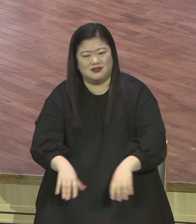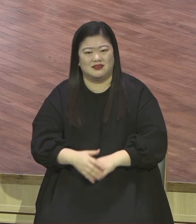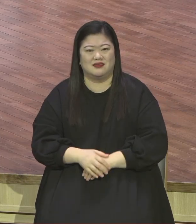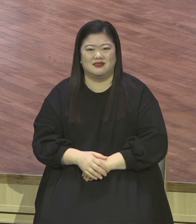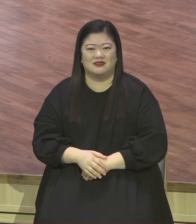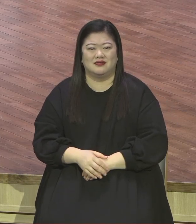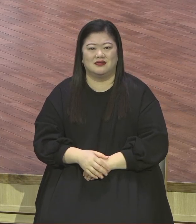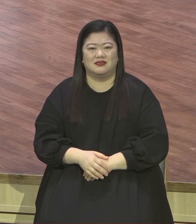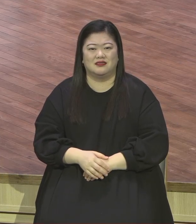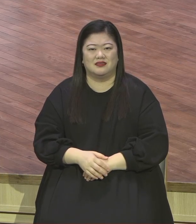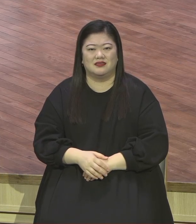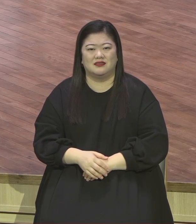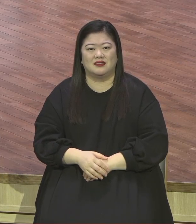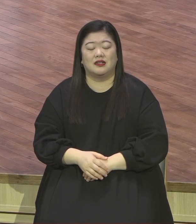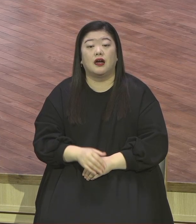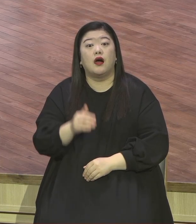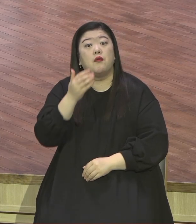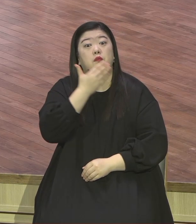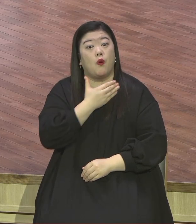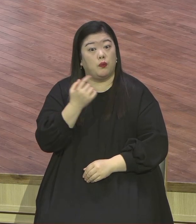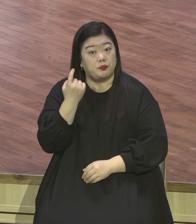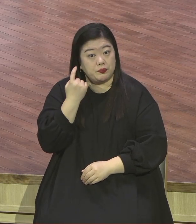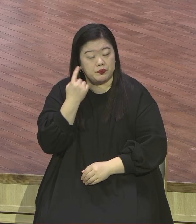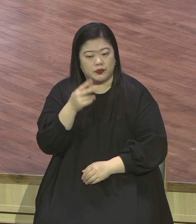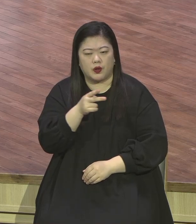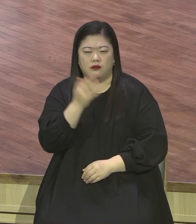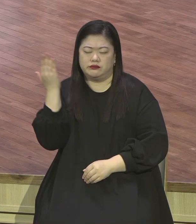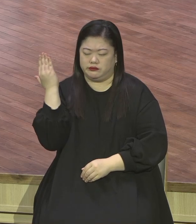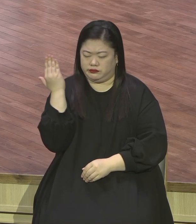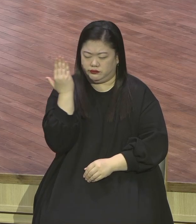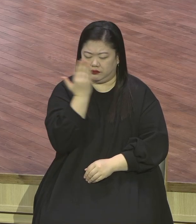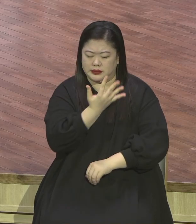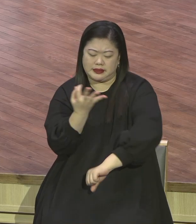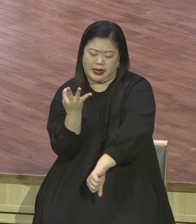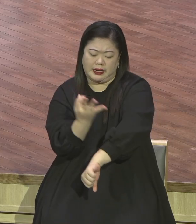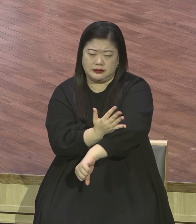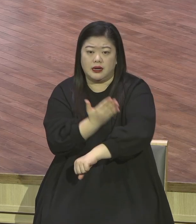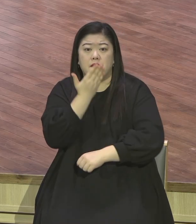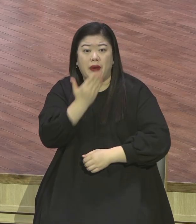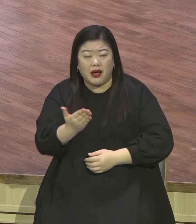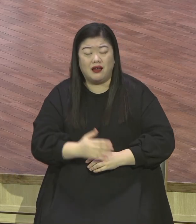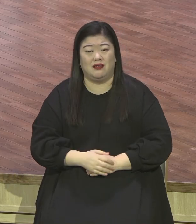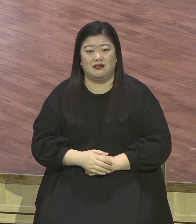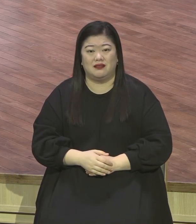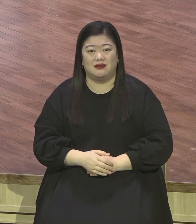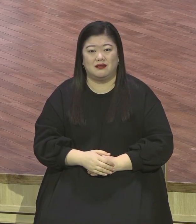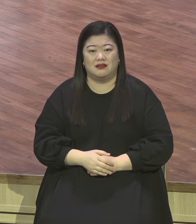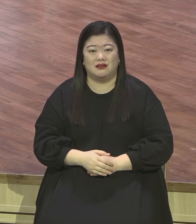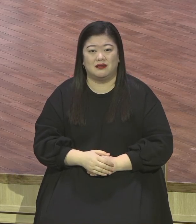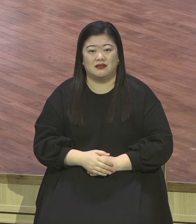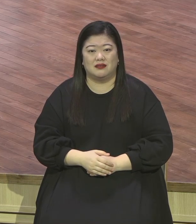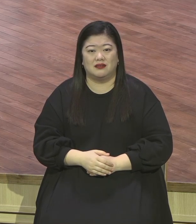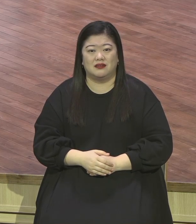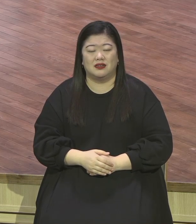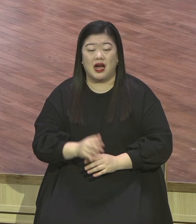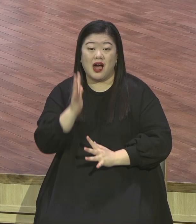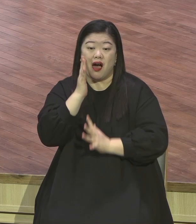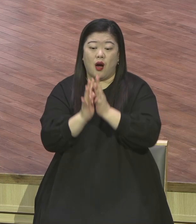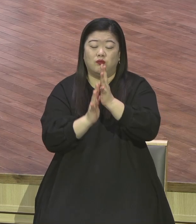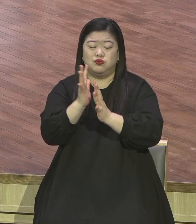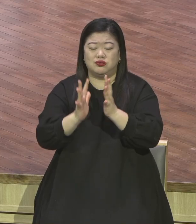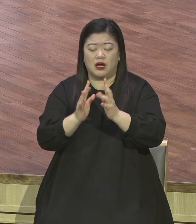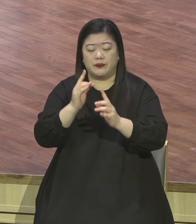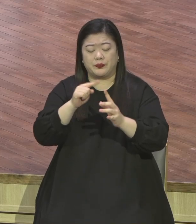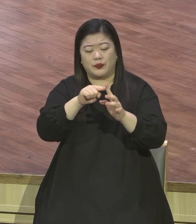살지 마시라고 복음은 심플하다고 상한 갈대를 꺾지 아니하시오 꺼져가는 심지도 꺼지